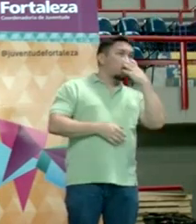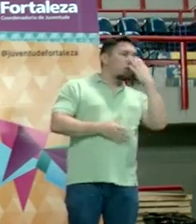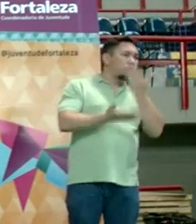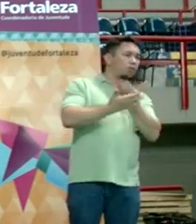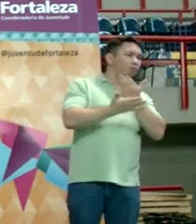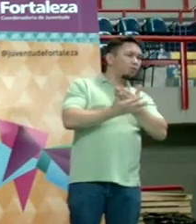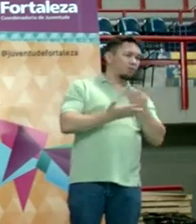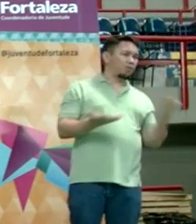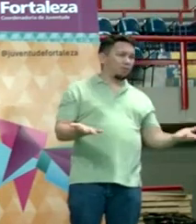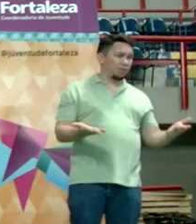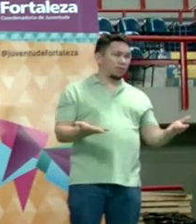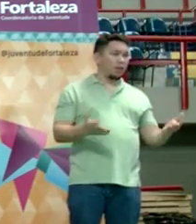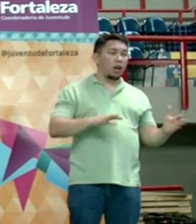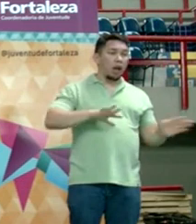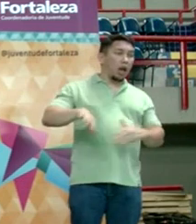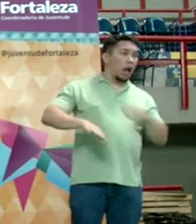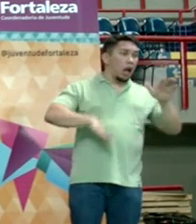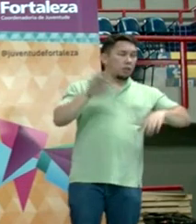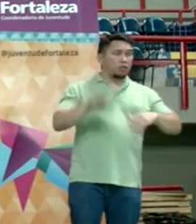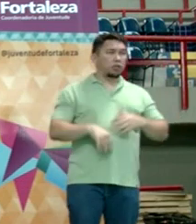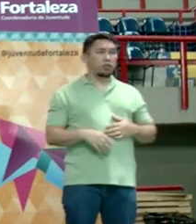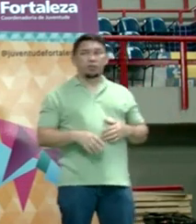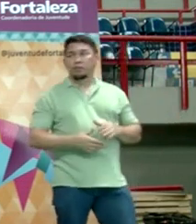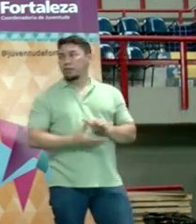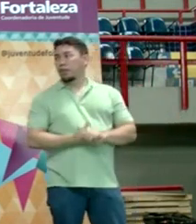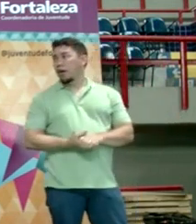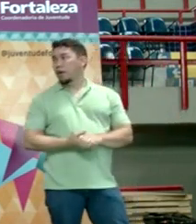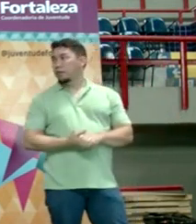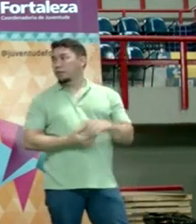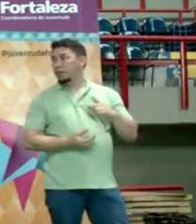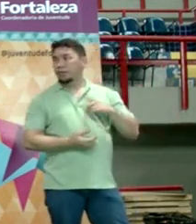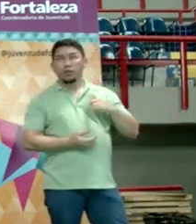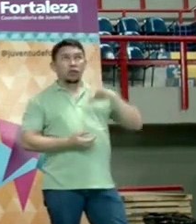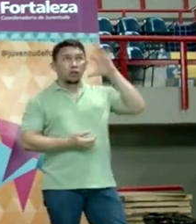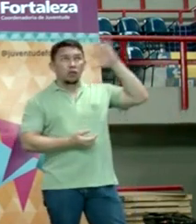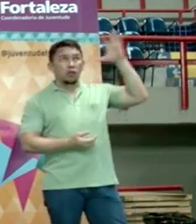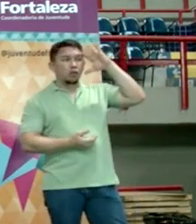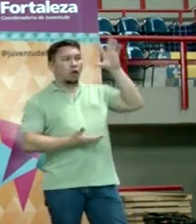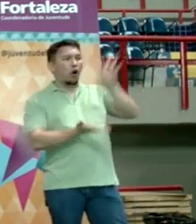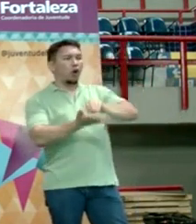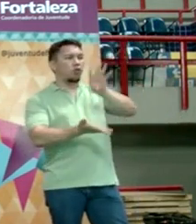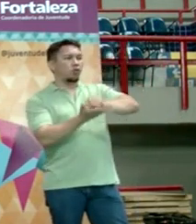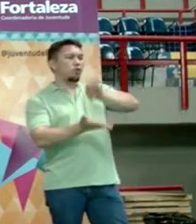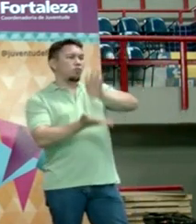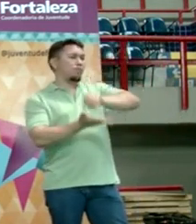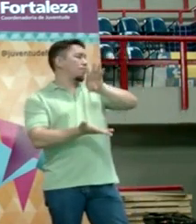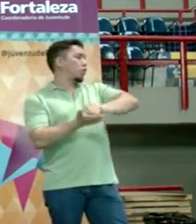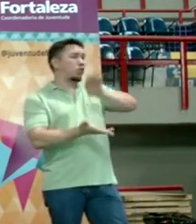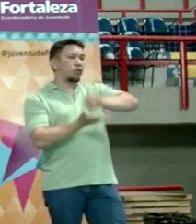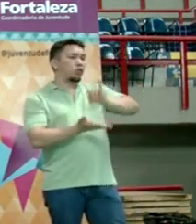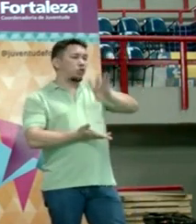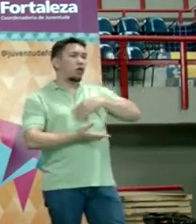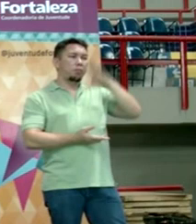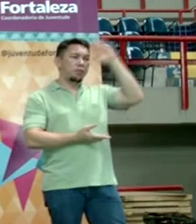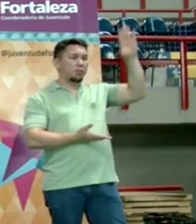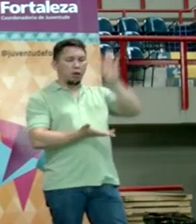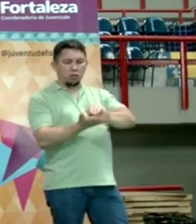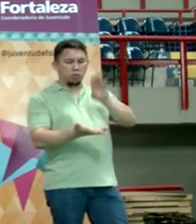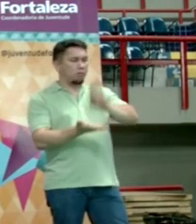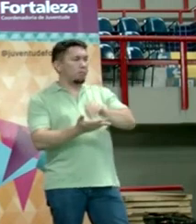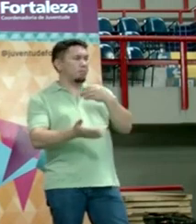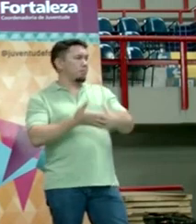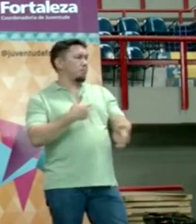aula. Tem gente às vezes que assiste aula assim, ele está preocupado em copiar. Copiar.